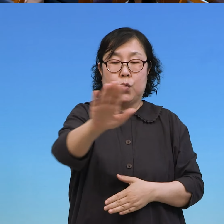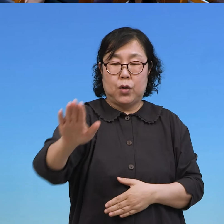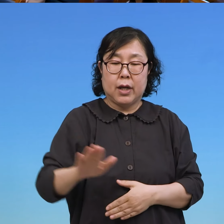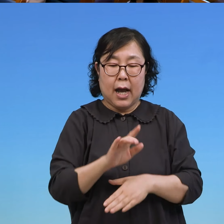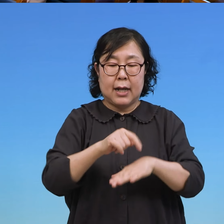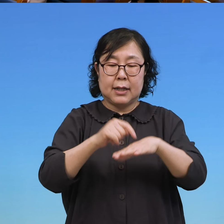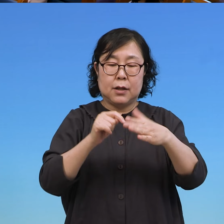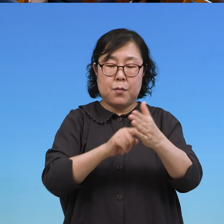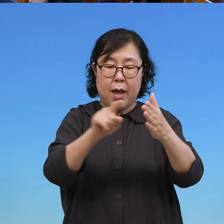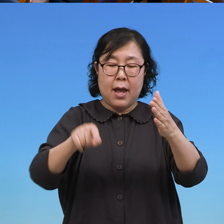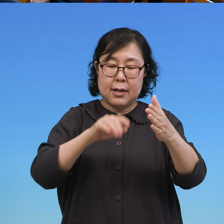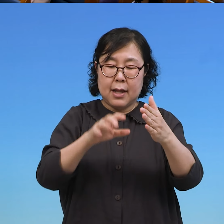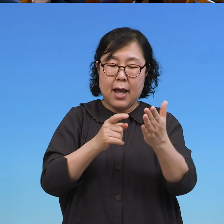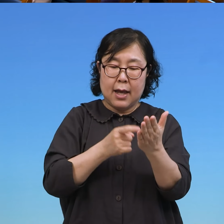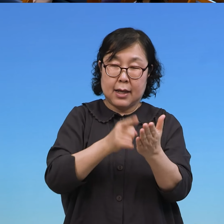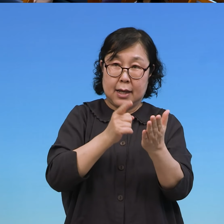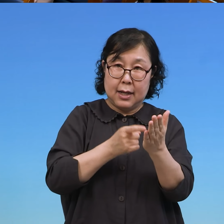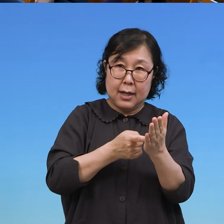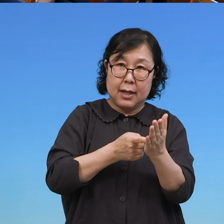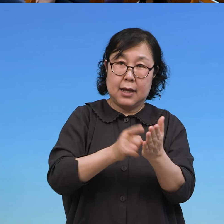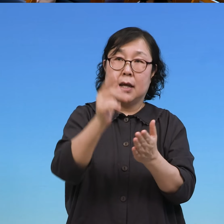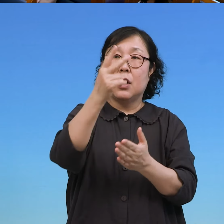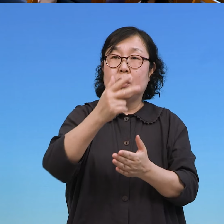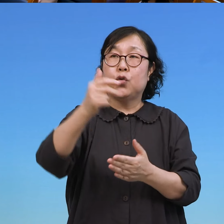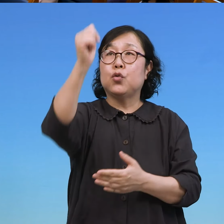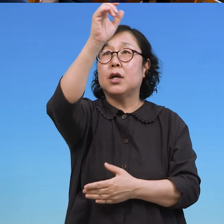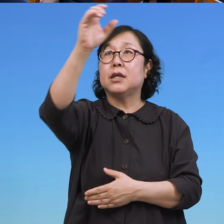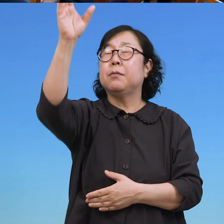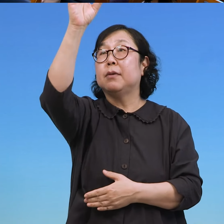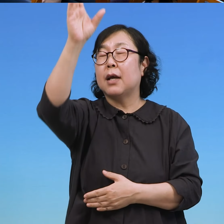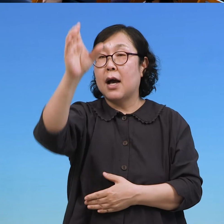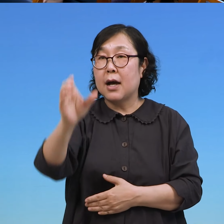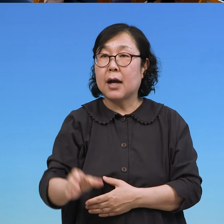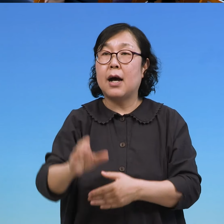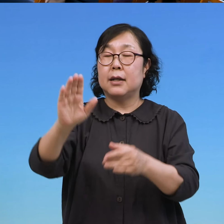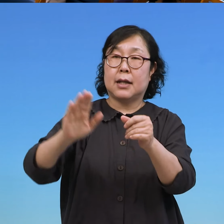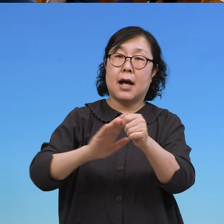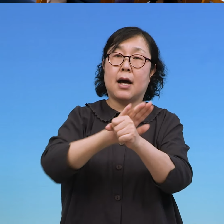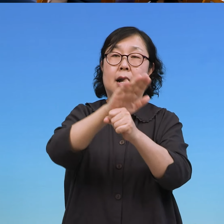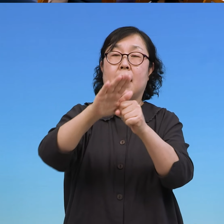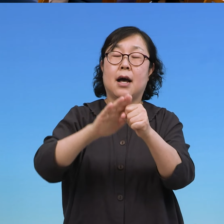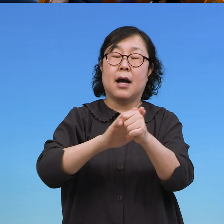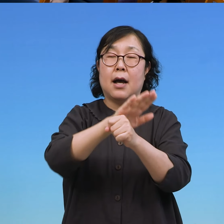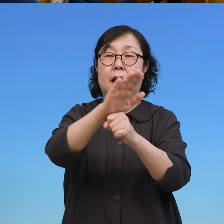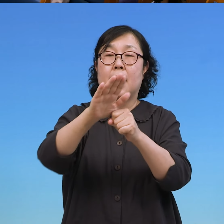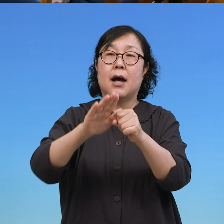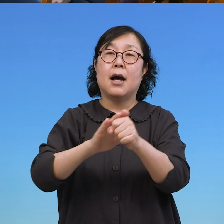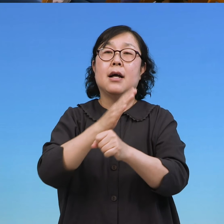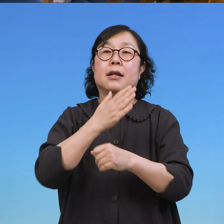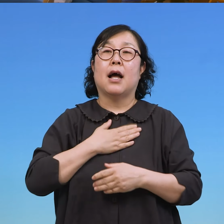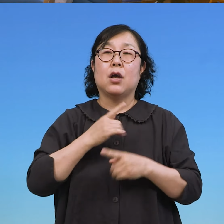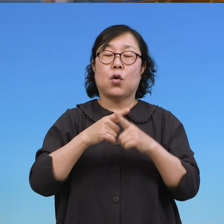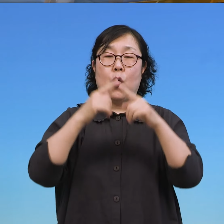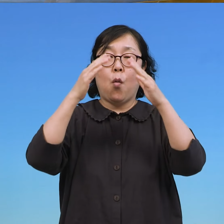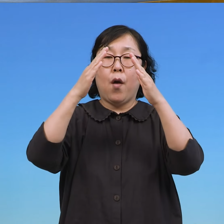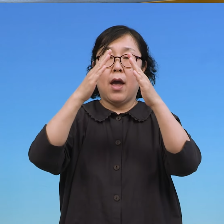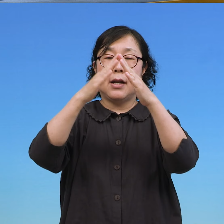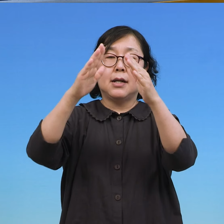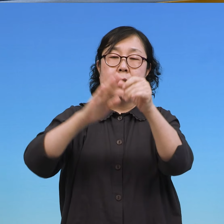우리 가슴에 새긴 주의 십자가 사랑, 주의 십자가 사랑,